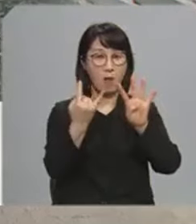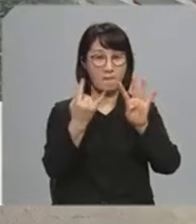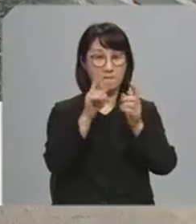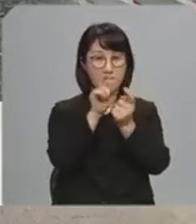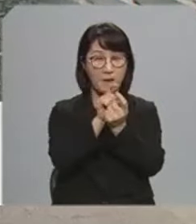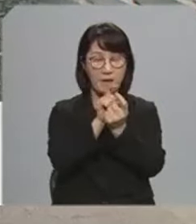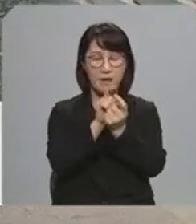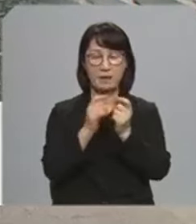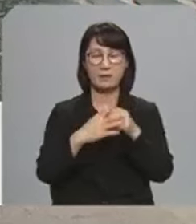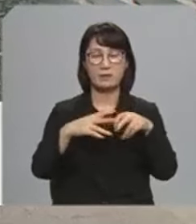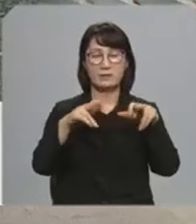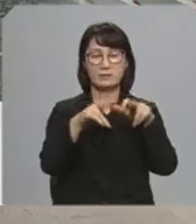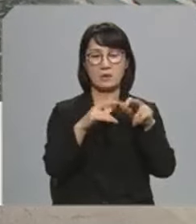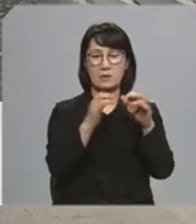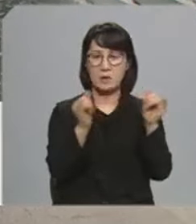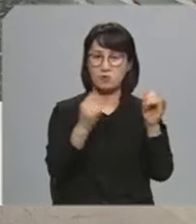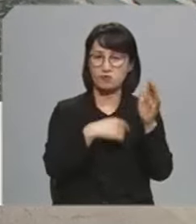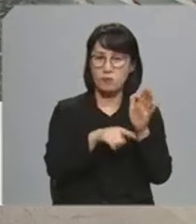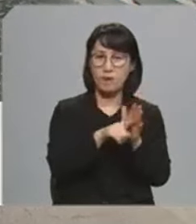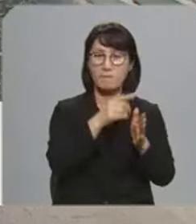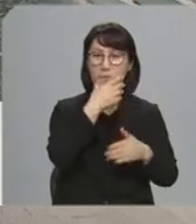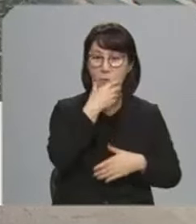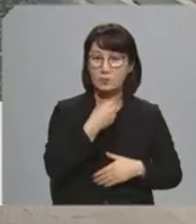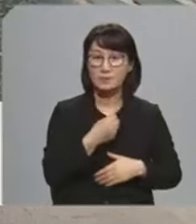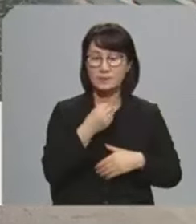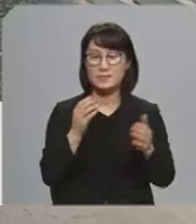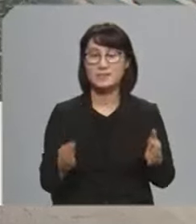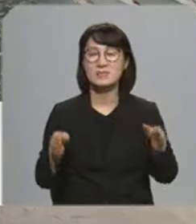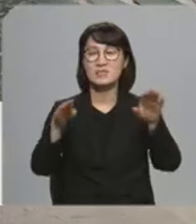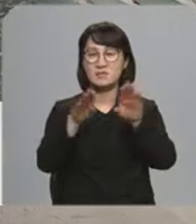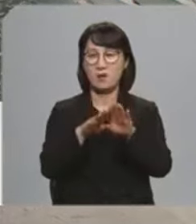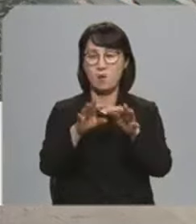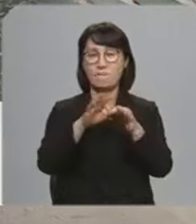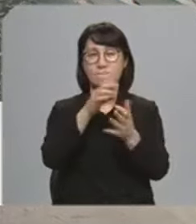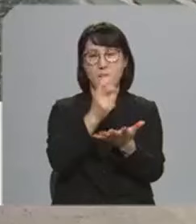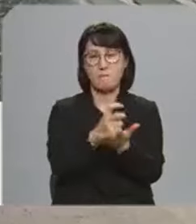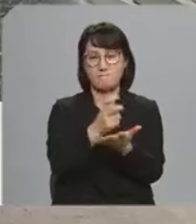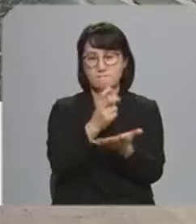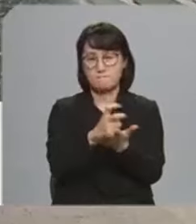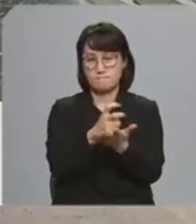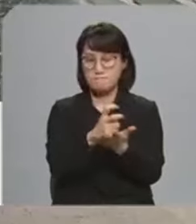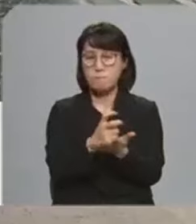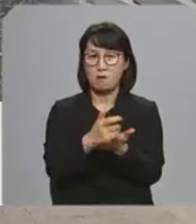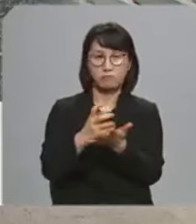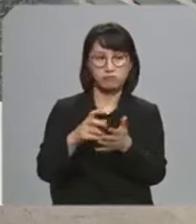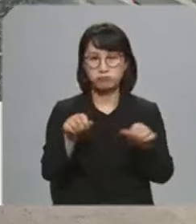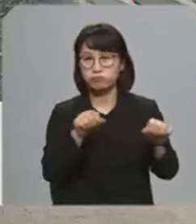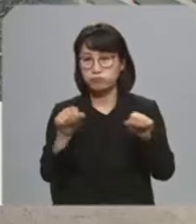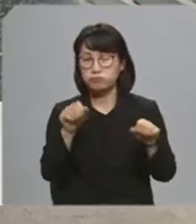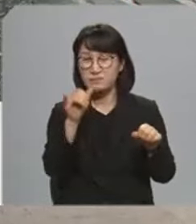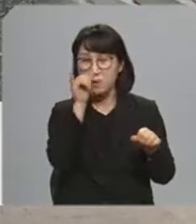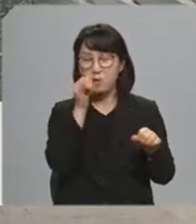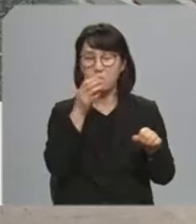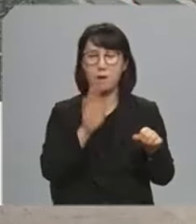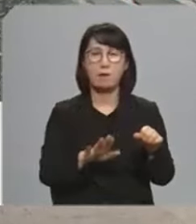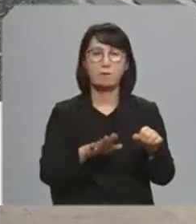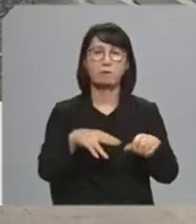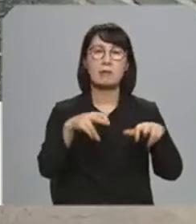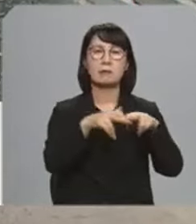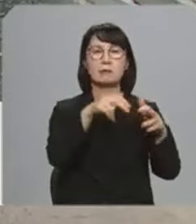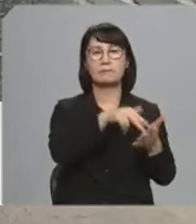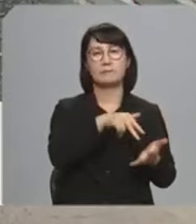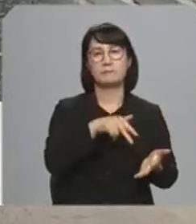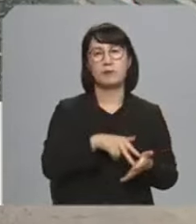위한 복지와 시설 관련 법이 속속 시행되고 있지만 장애인들은 여전히 일상 생활에 불편을 느끼고 있다고